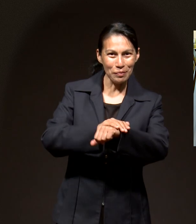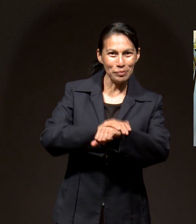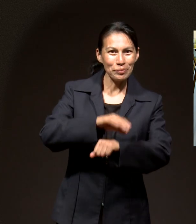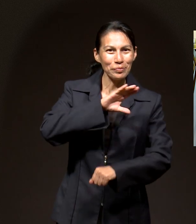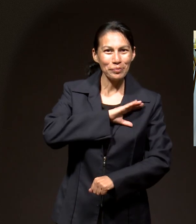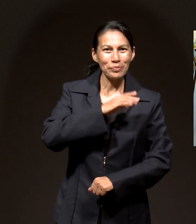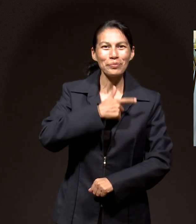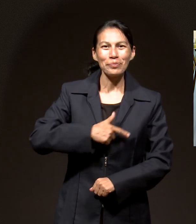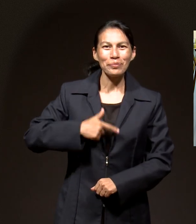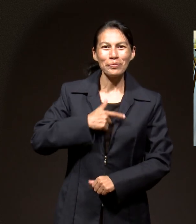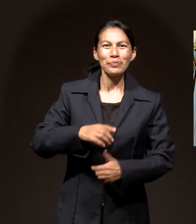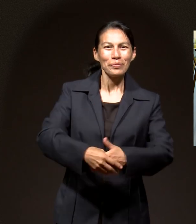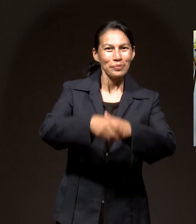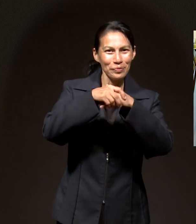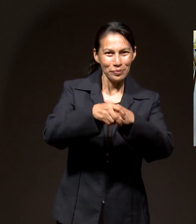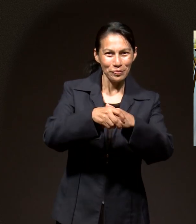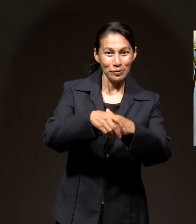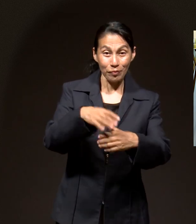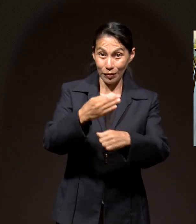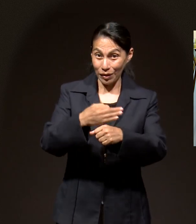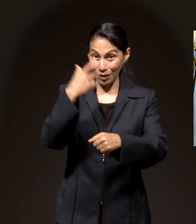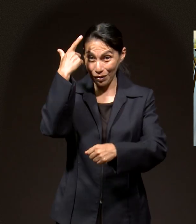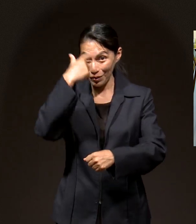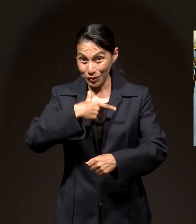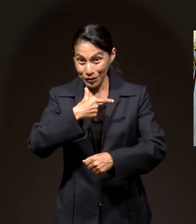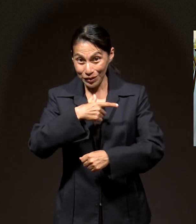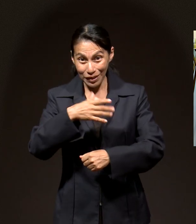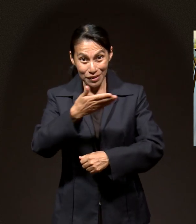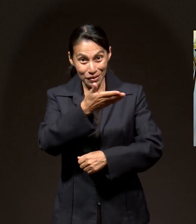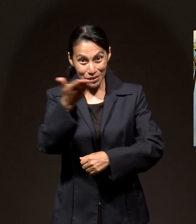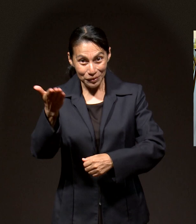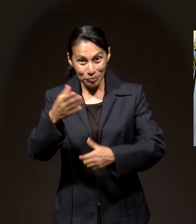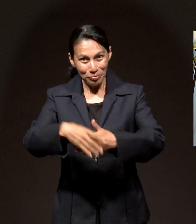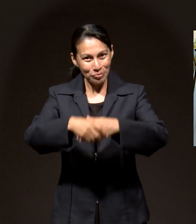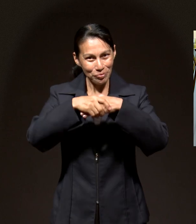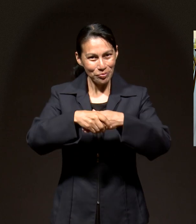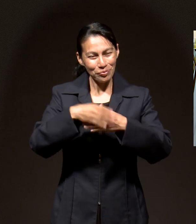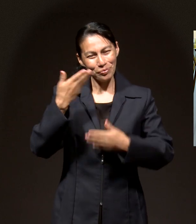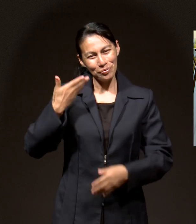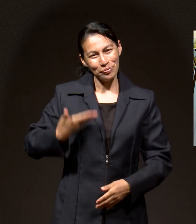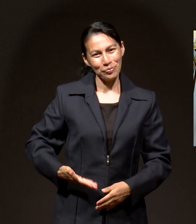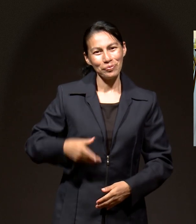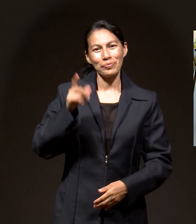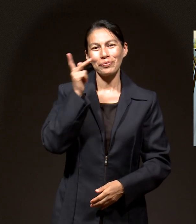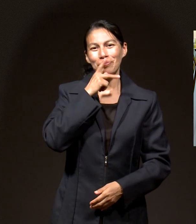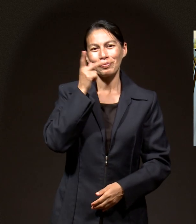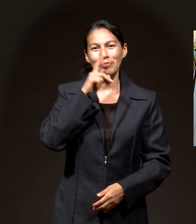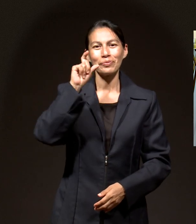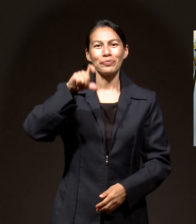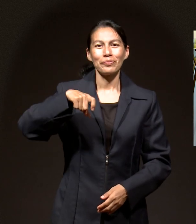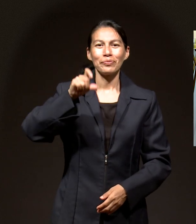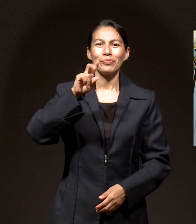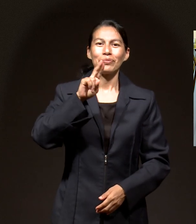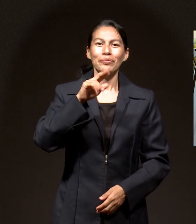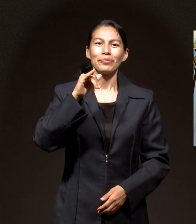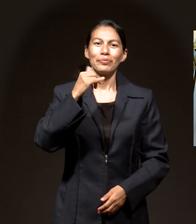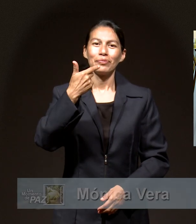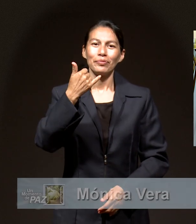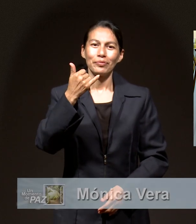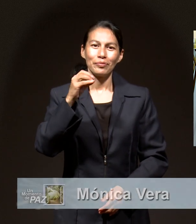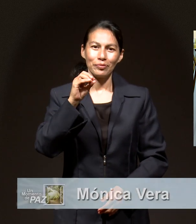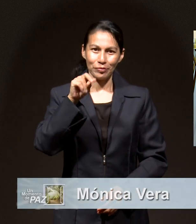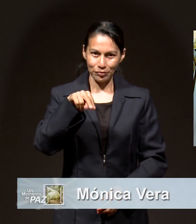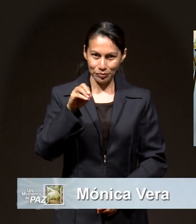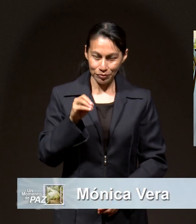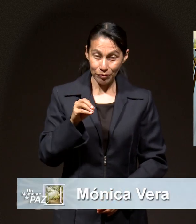¿Qué tal, queridos amigos? Qué gusto saludarles esta noche. Un saludo virtual a todos ustedes del Pastor Quillono.